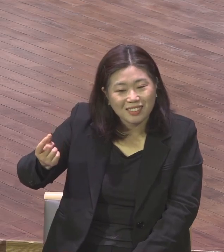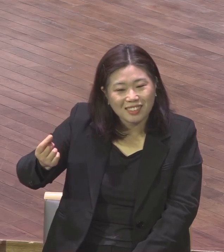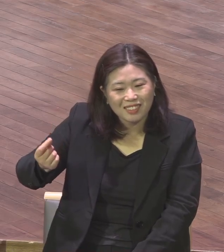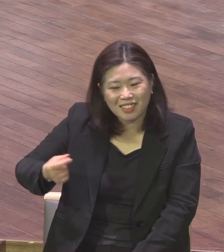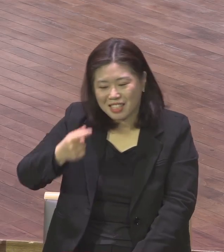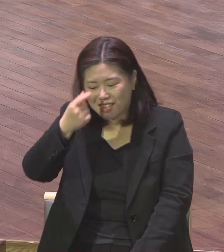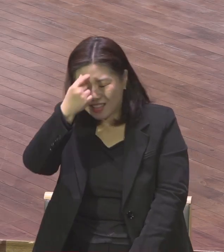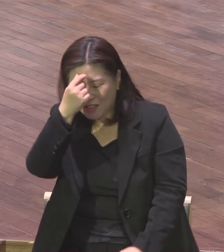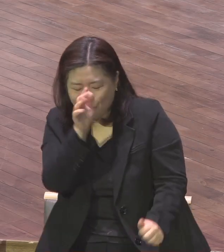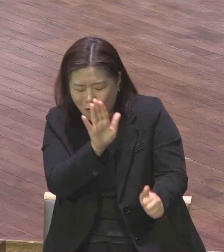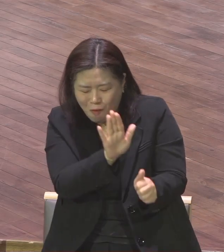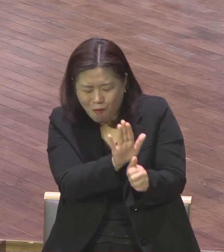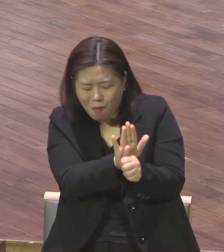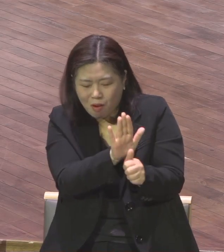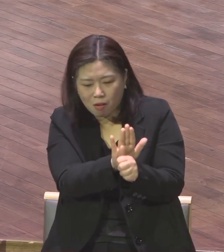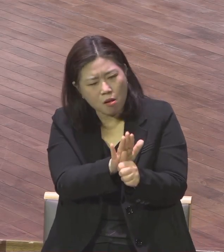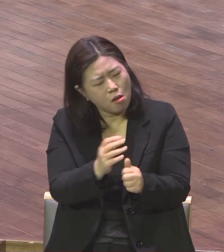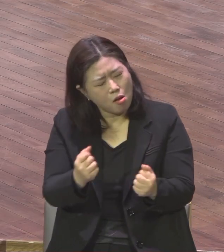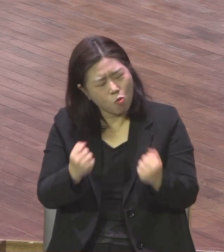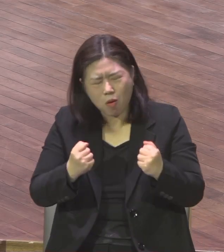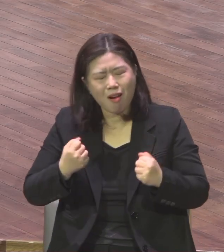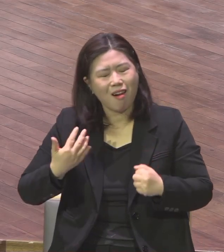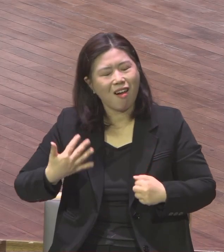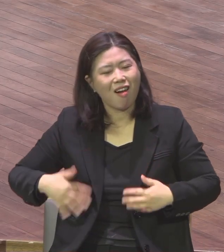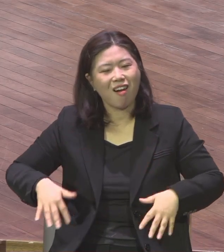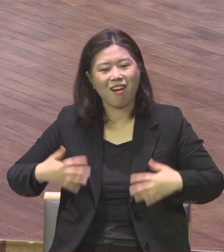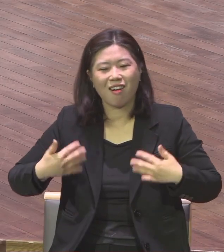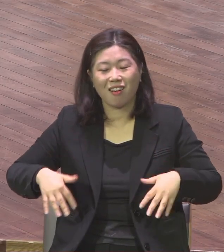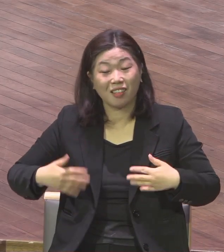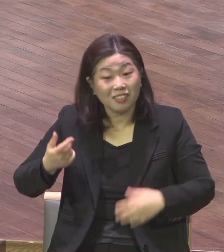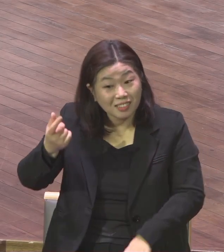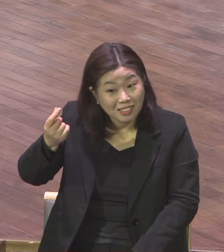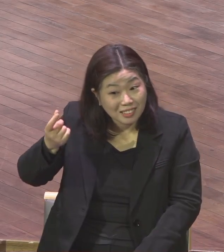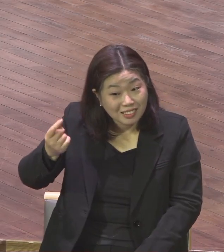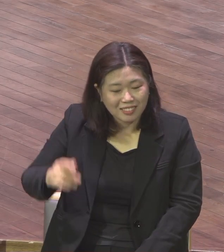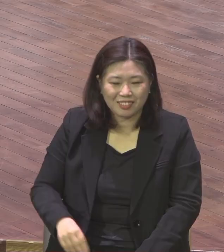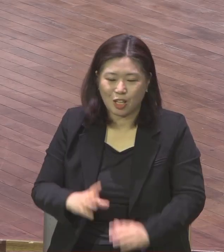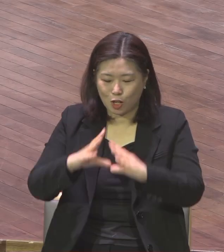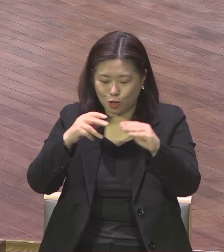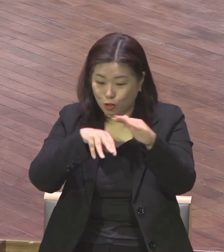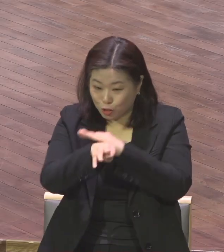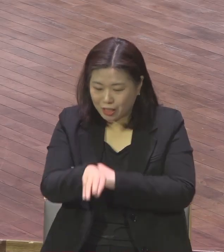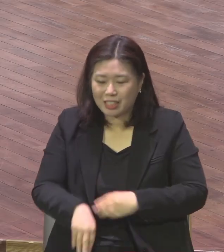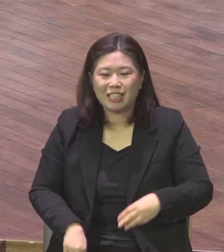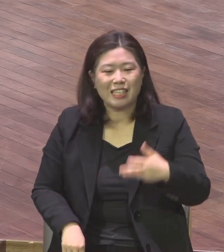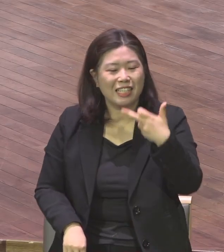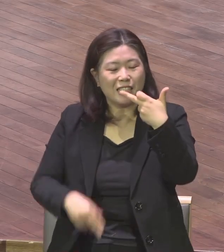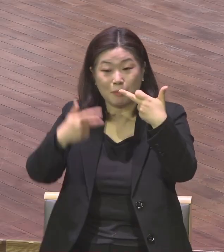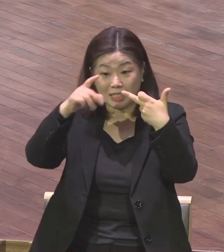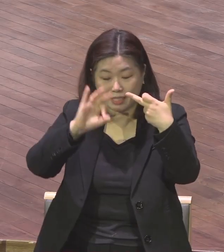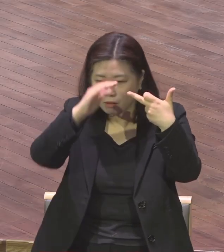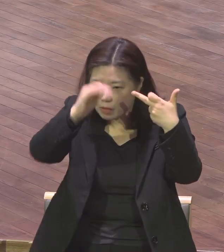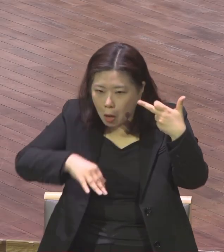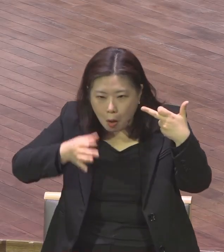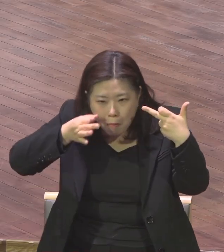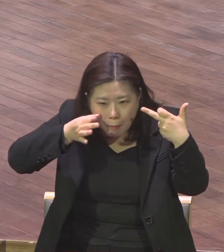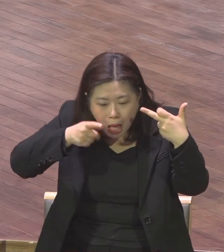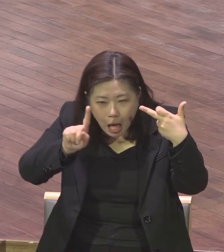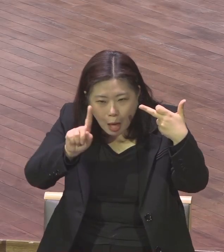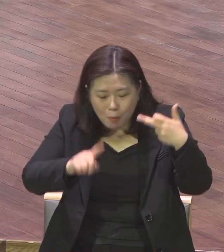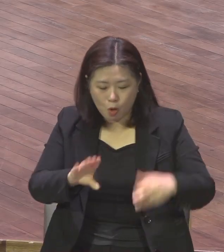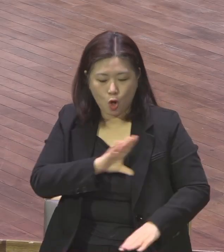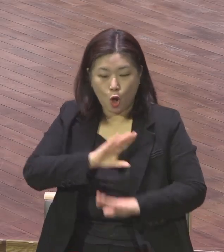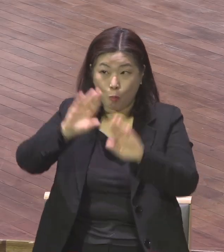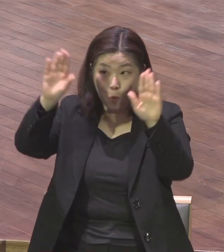중보기도는 이렇게 놀라운 힘이 있습니다. 출애굽기 17장에 보면 아론과 훌이 모세의 손을